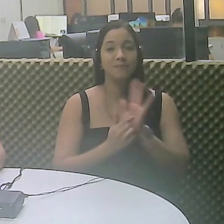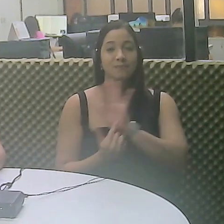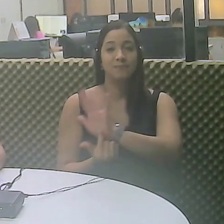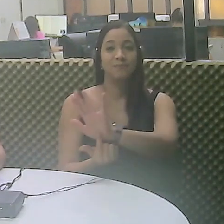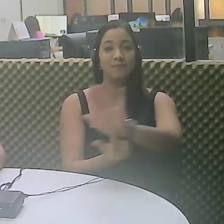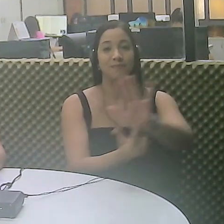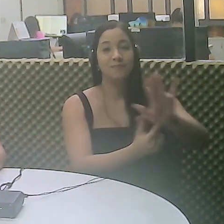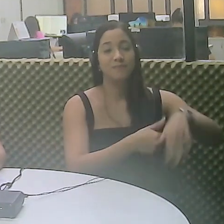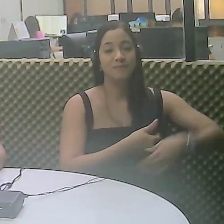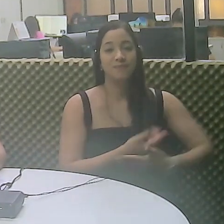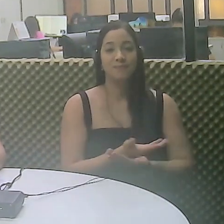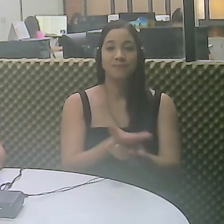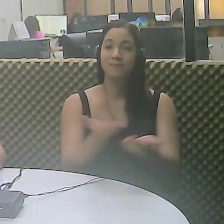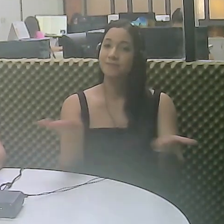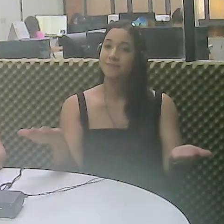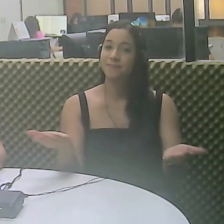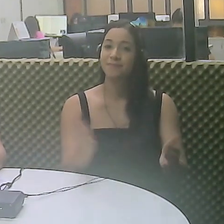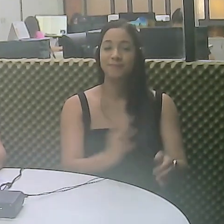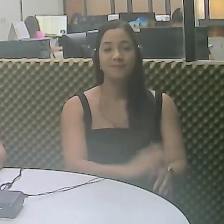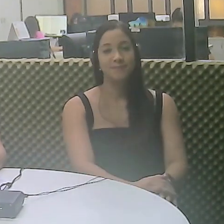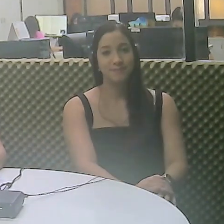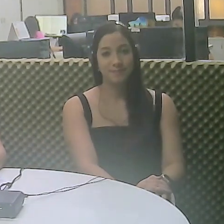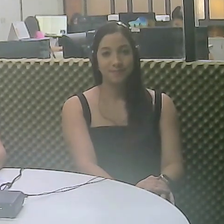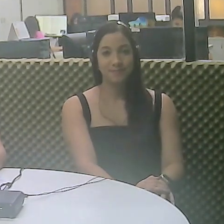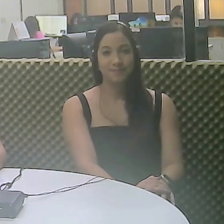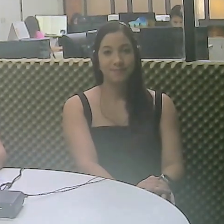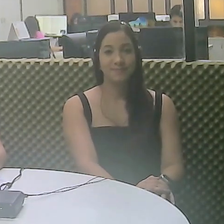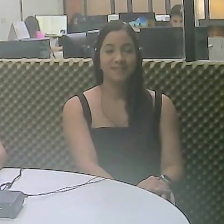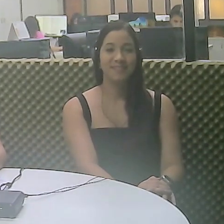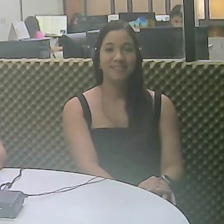Uberlândia no ar pra você.